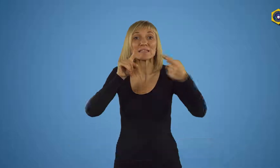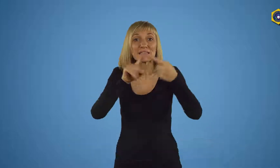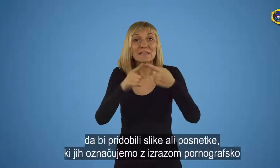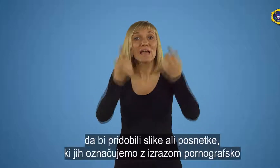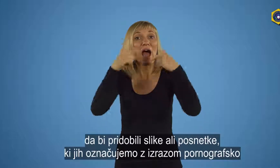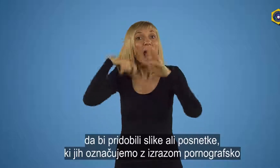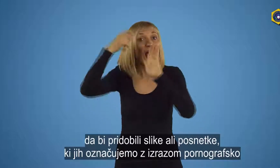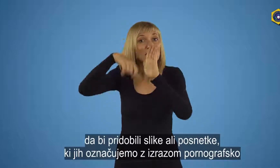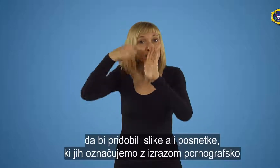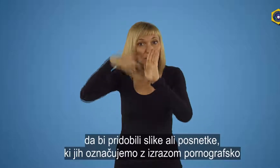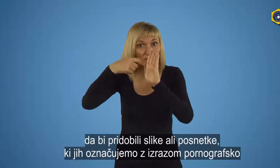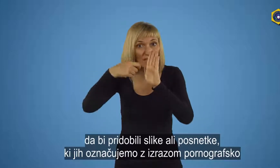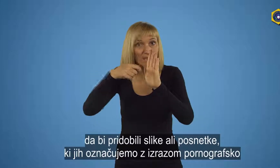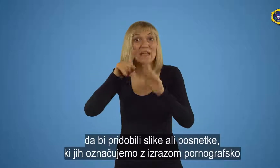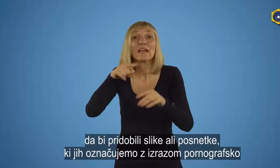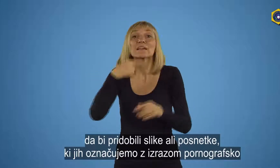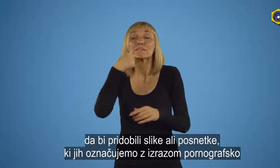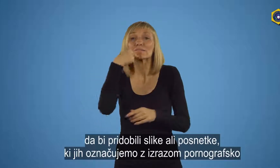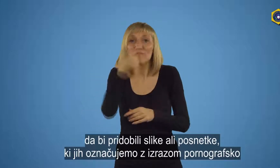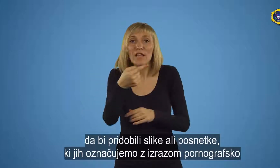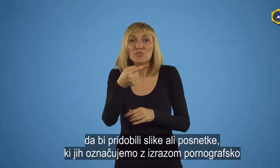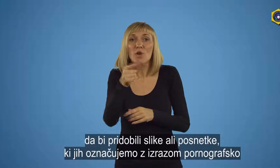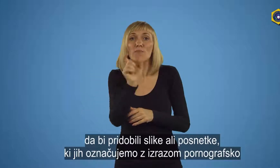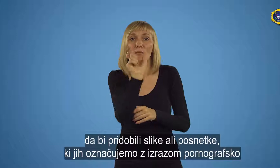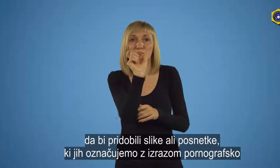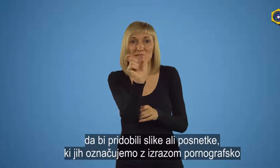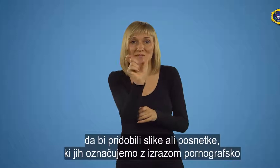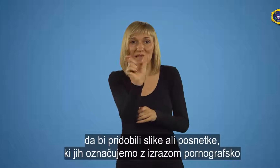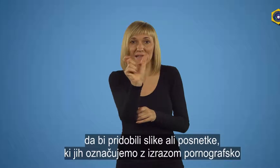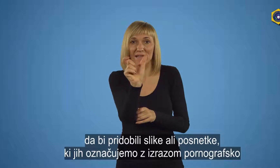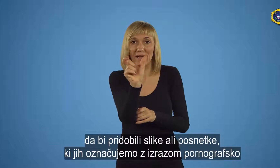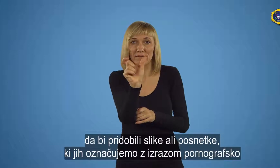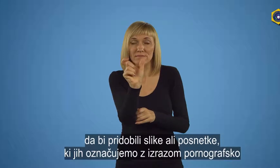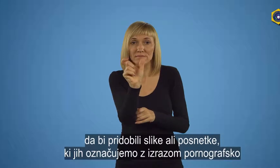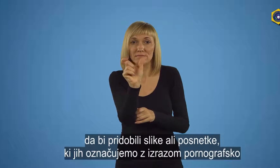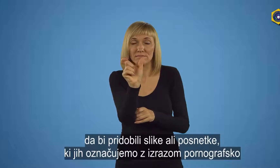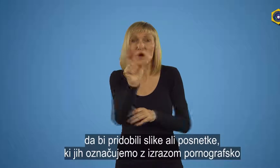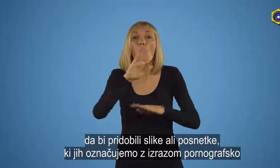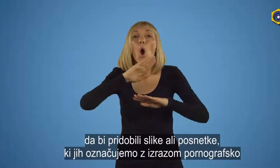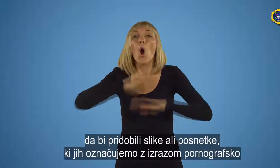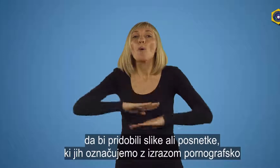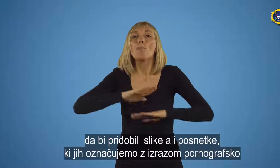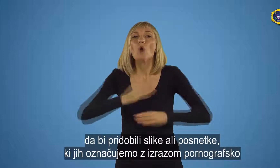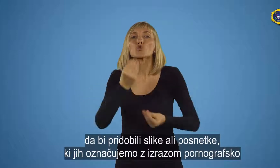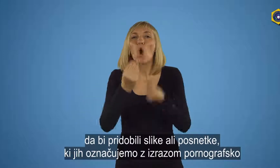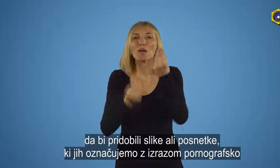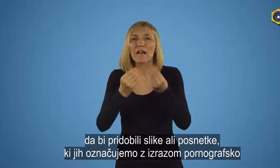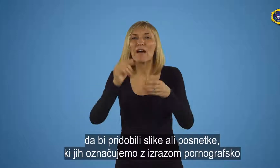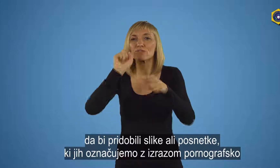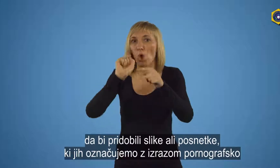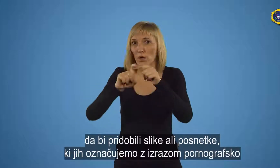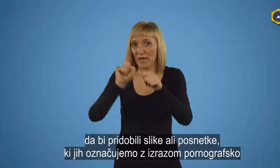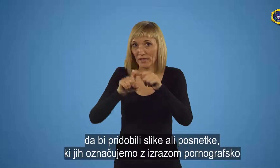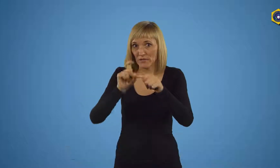označujemo z izrazom pornografsko gradivo, ki jih zbirajo ali z njimi trgujejo, lahko pa so to